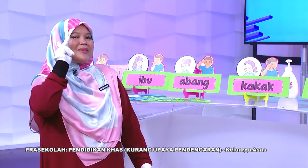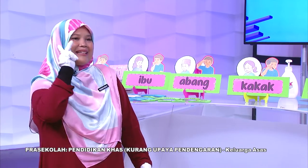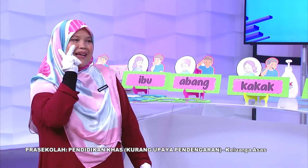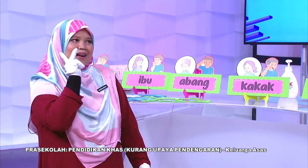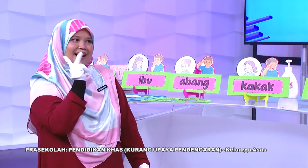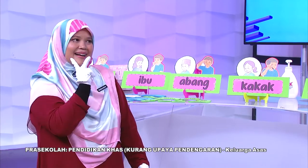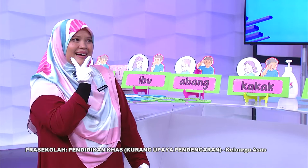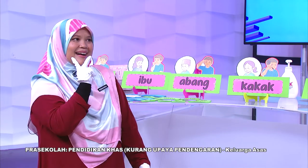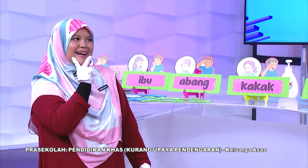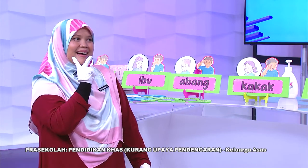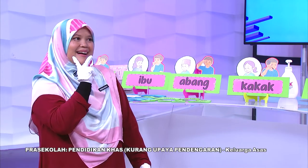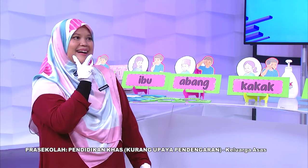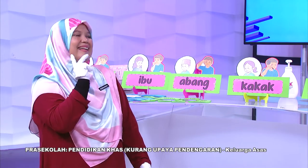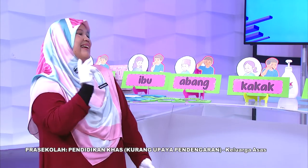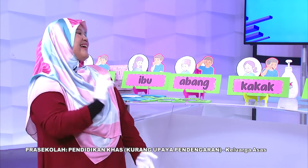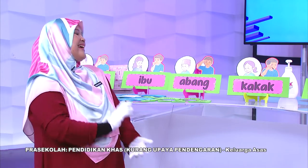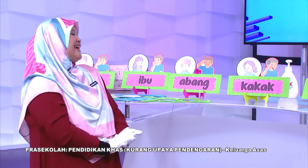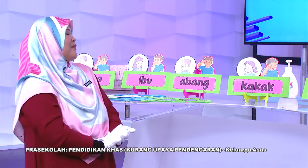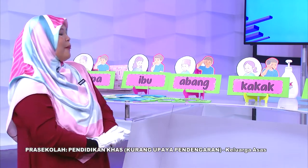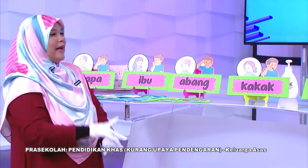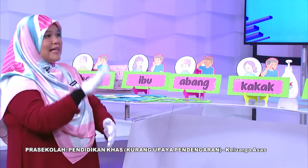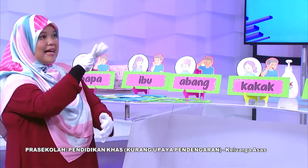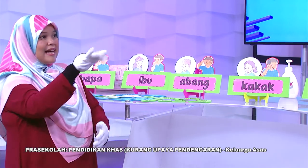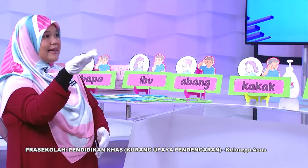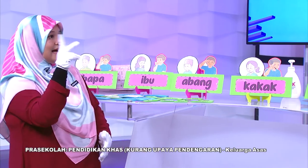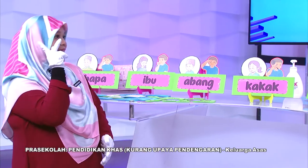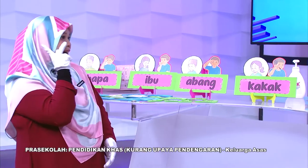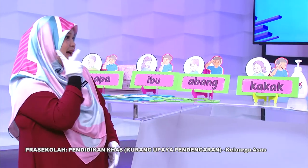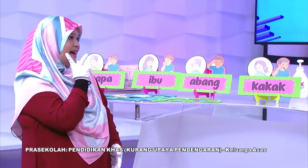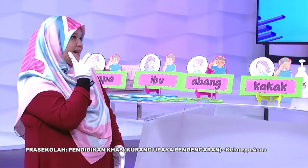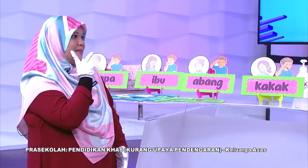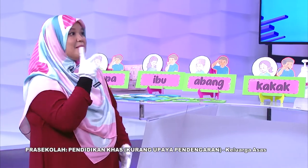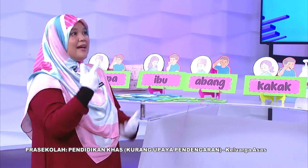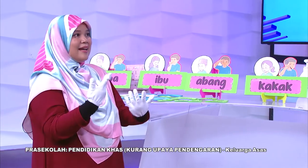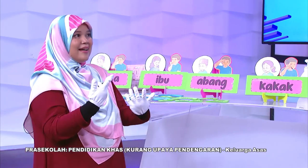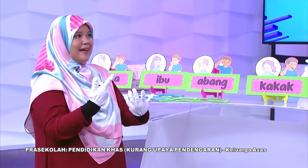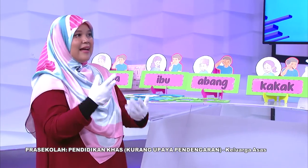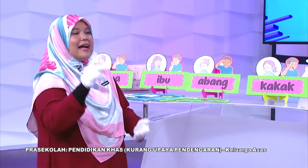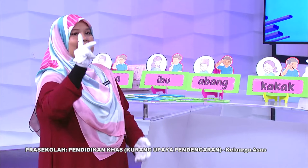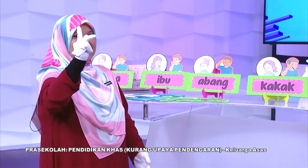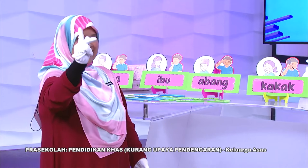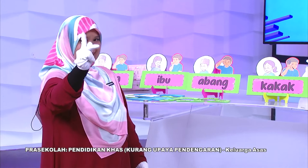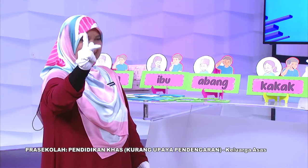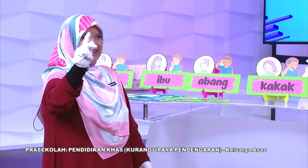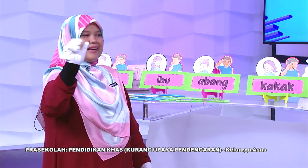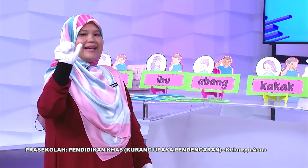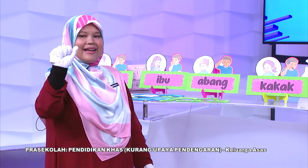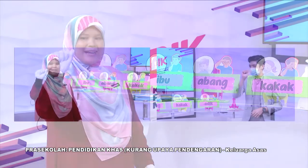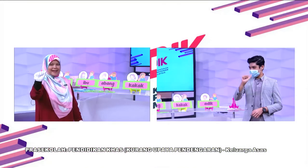nah oke ejaan Kakak Cie cie cie cie